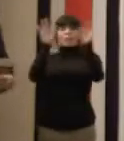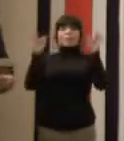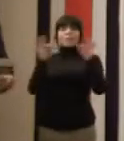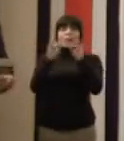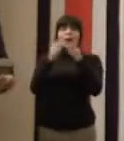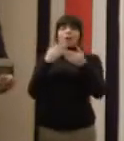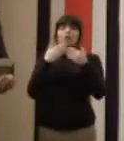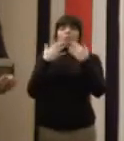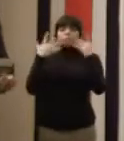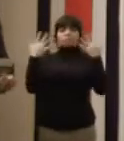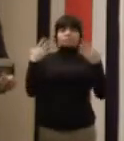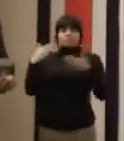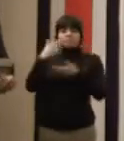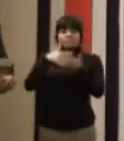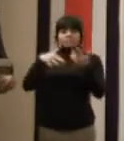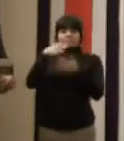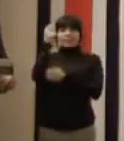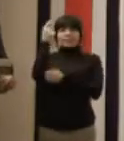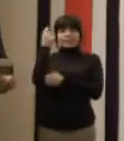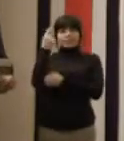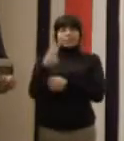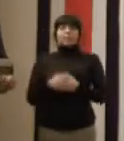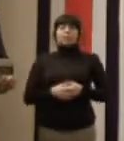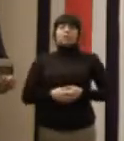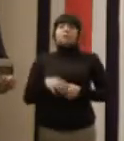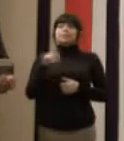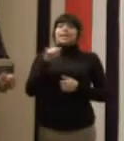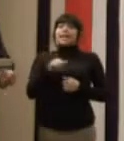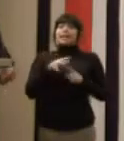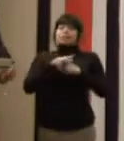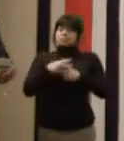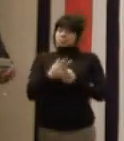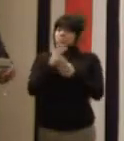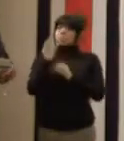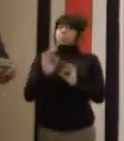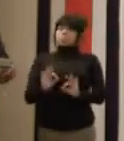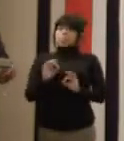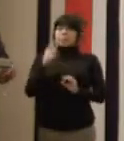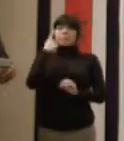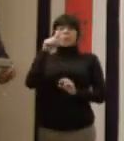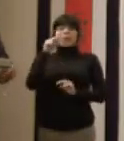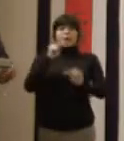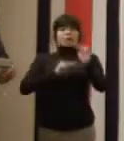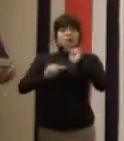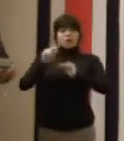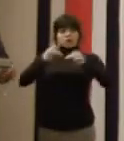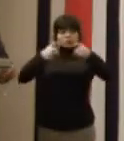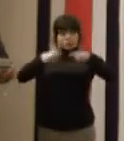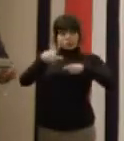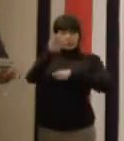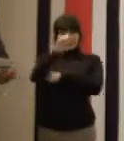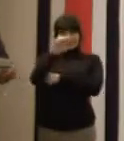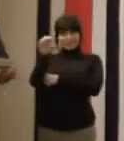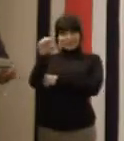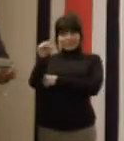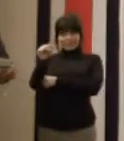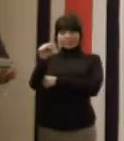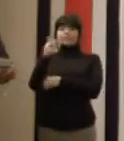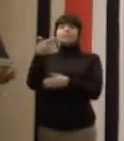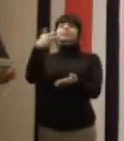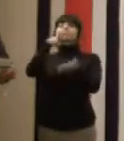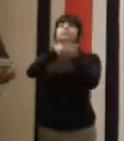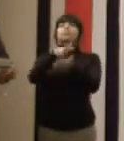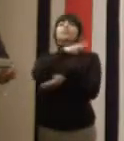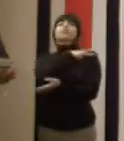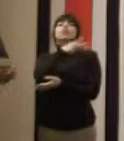gran cordialidad y de entendimiento. Esto preludia bien para la negociación del acuerdo del FES y ratifica